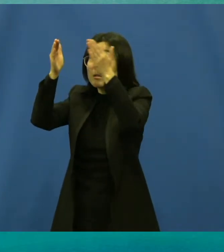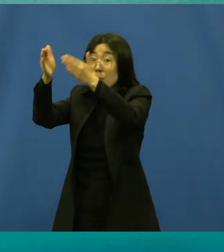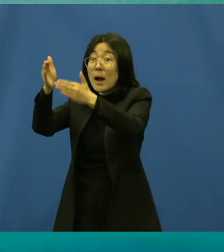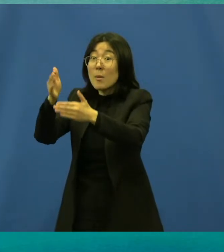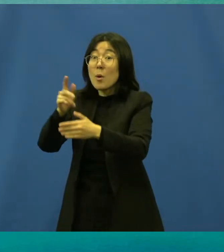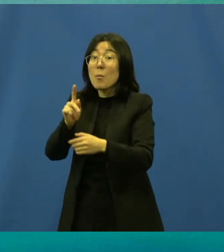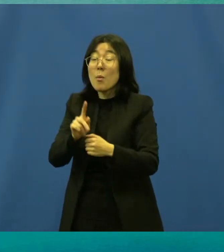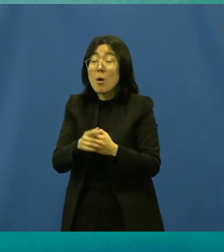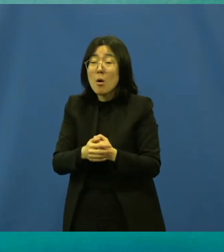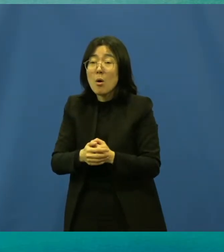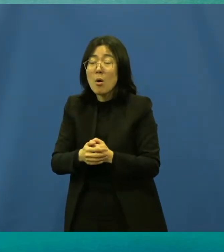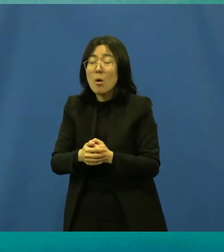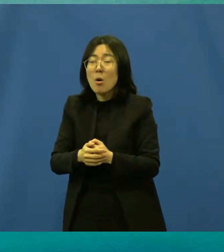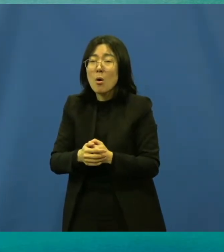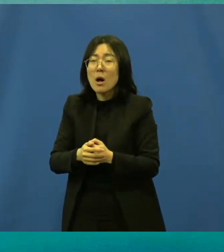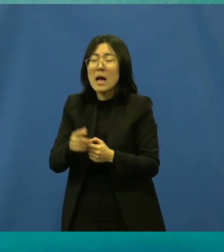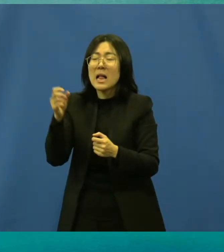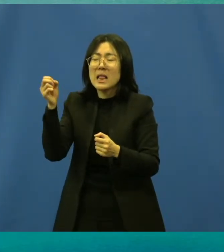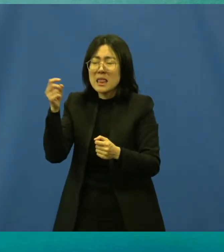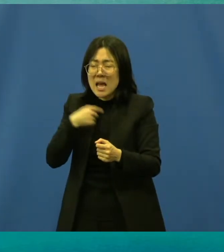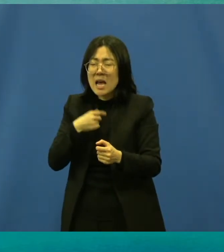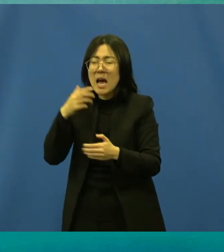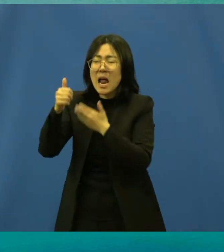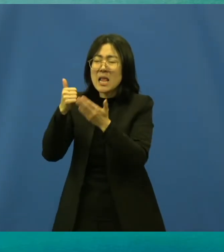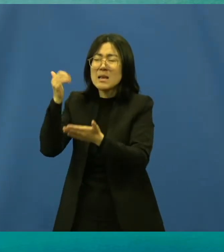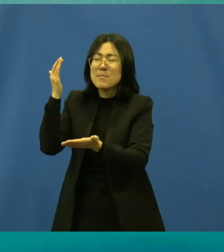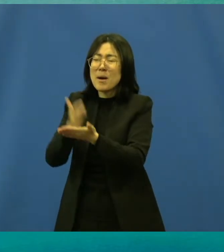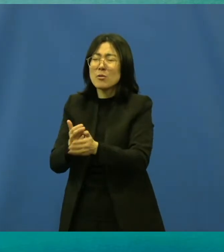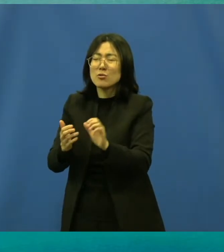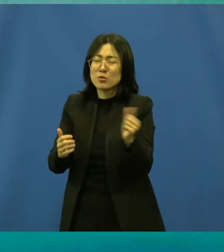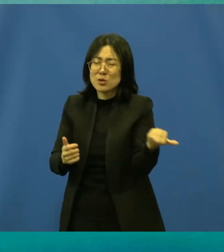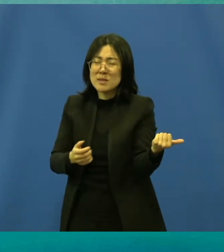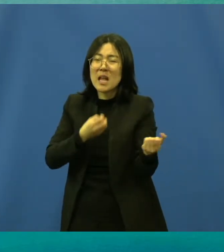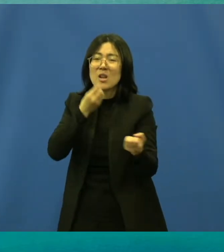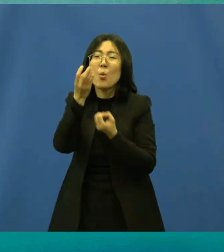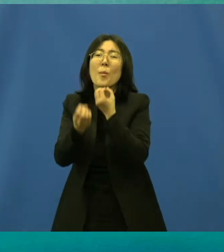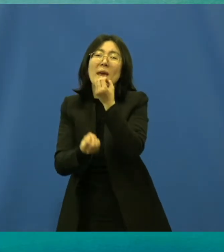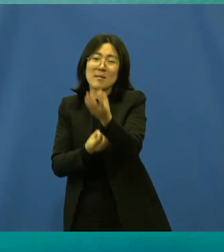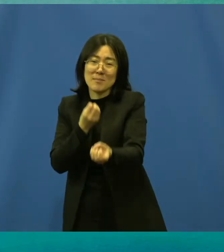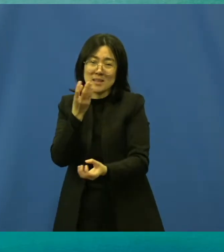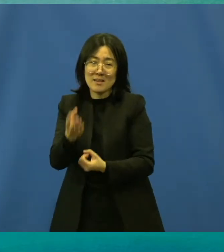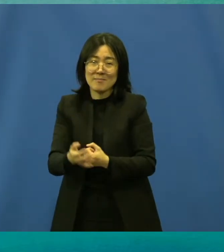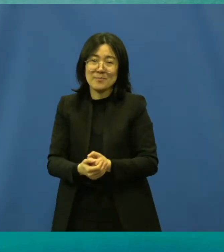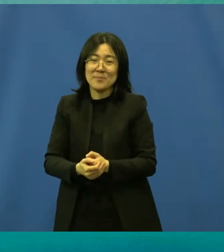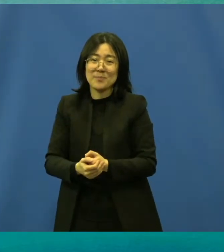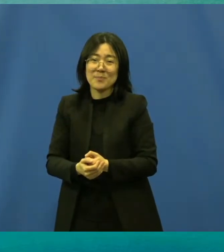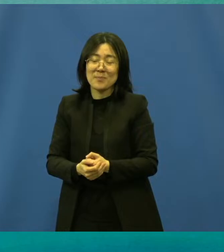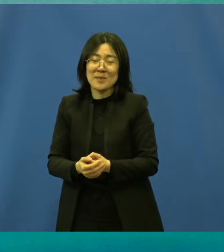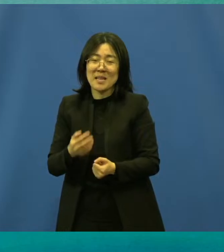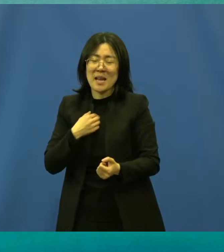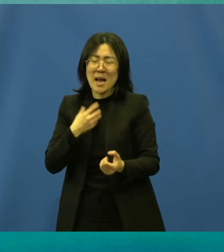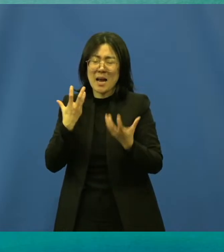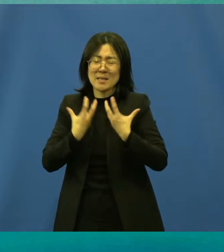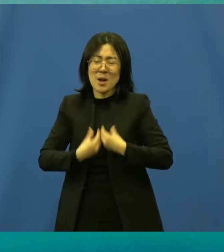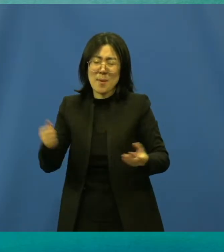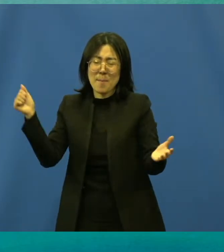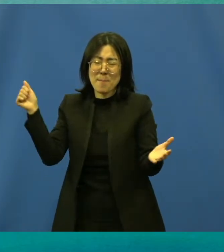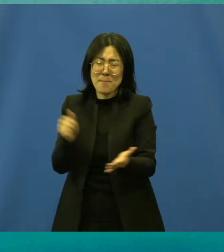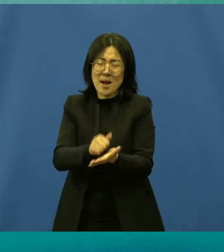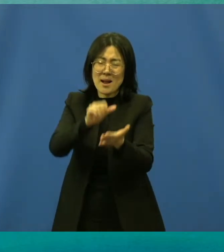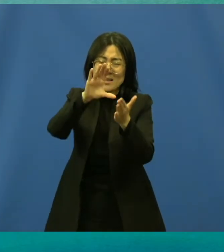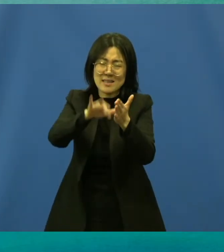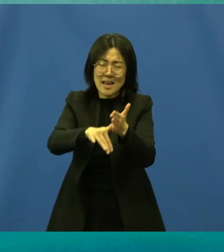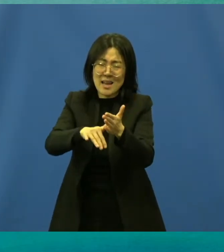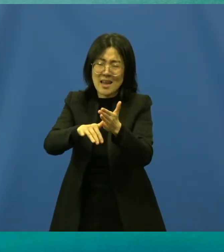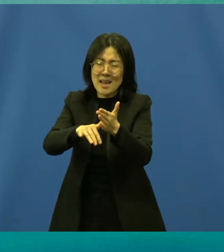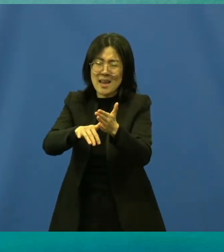여호와의 낯을 피하고는 살 수 없음을 인정합니다. 그리고 그 절망의 끝지점에서 하나님을